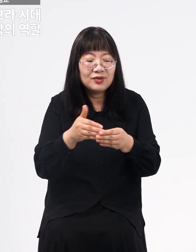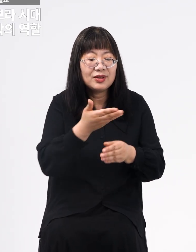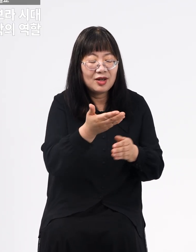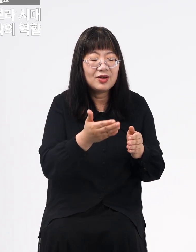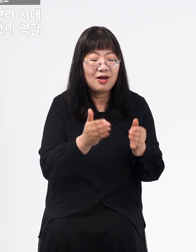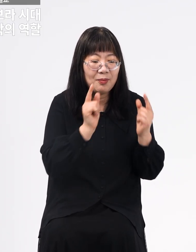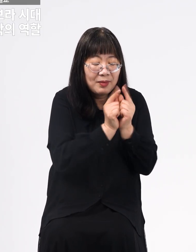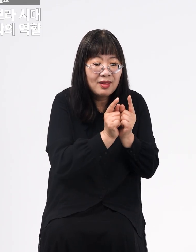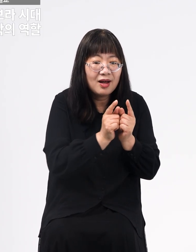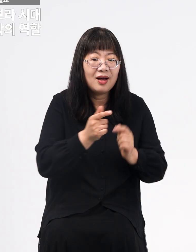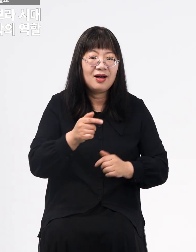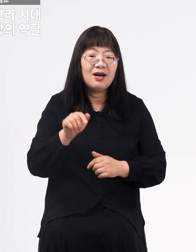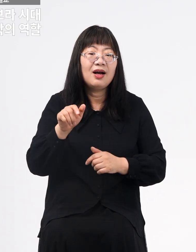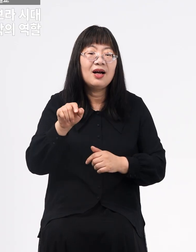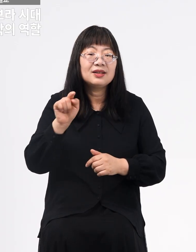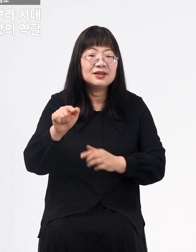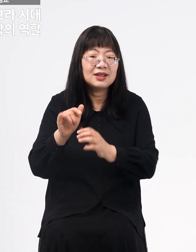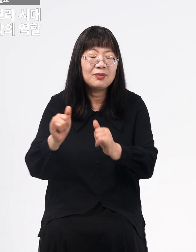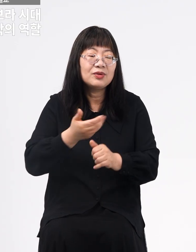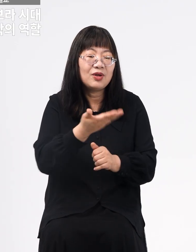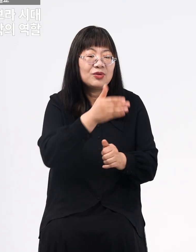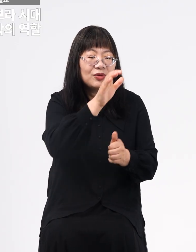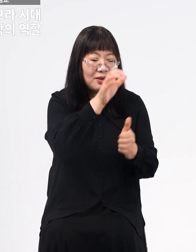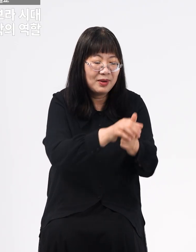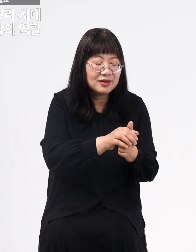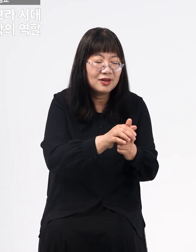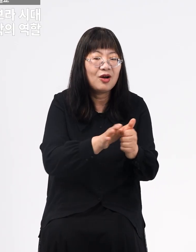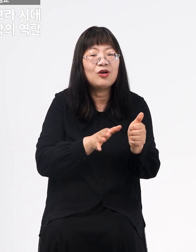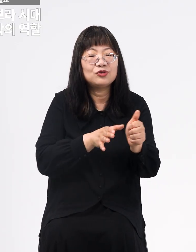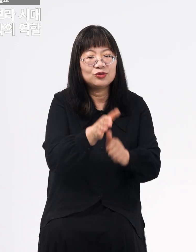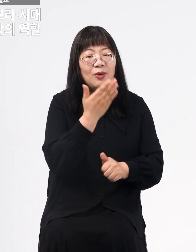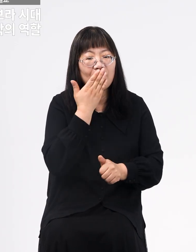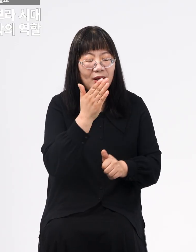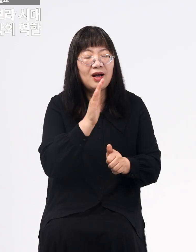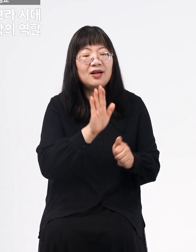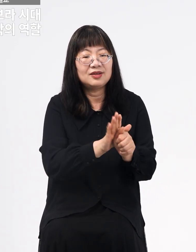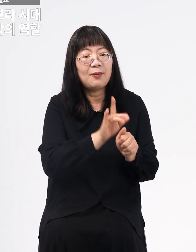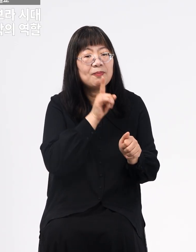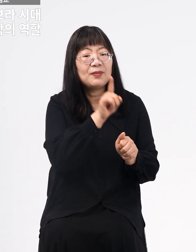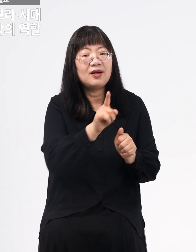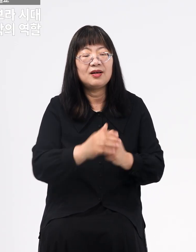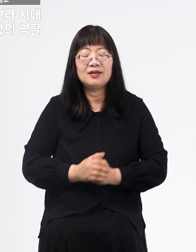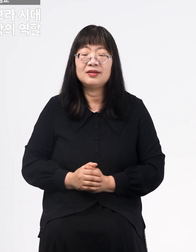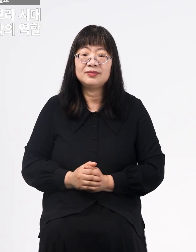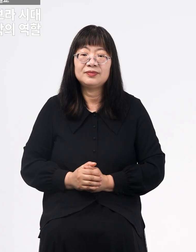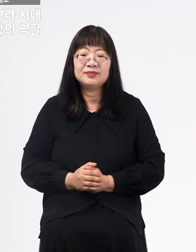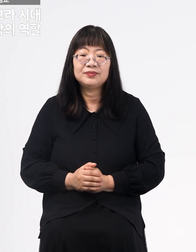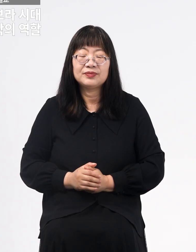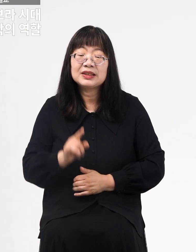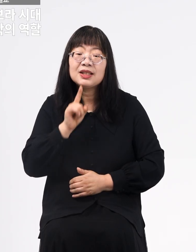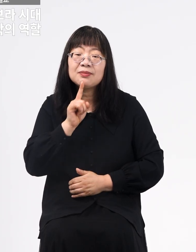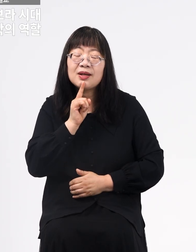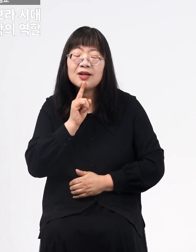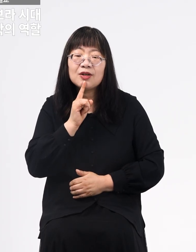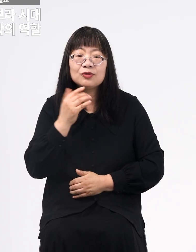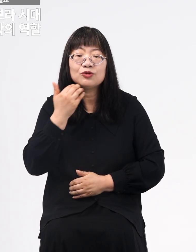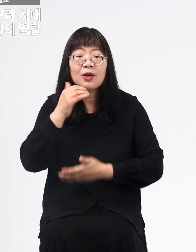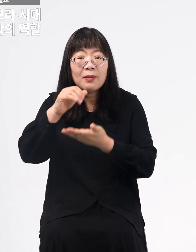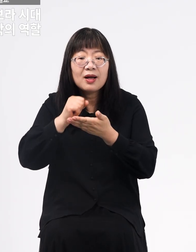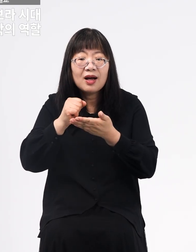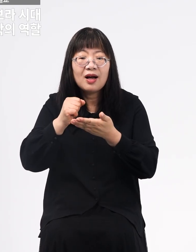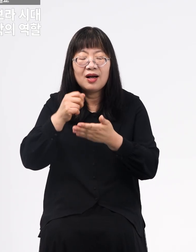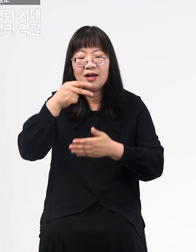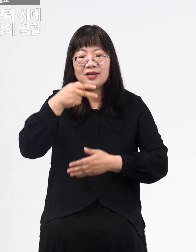그를 네 손에 넘겨주리라 하셨느니라. 자, 여러분, 이 말씀은 드보라가 받은 겁니다.